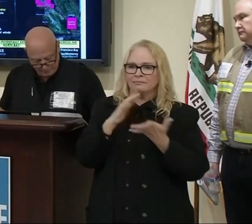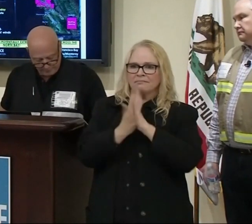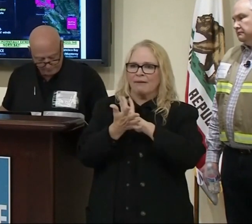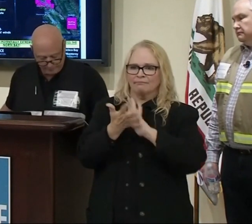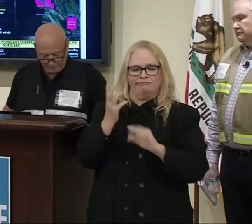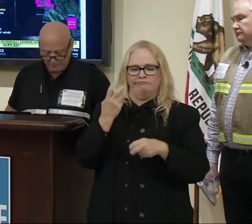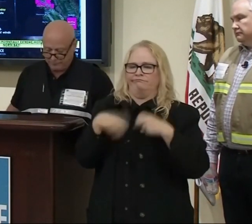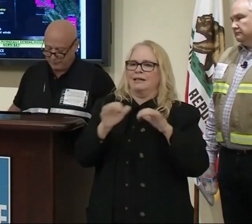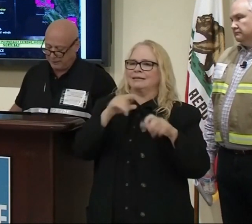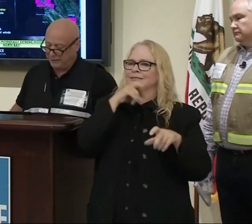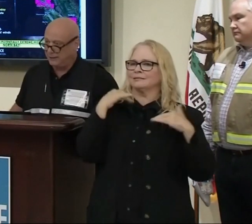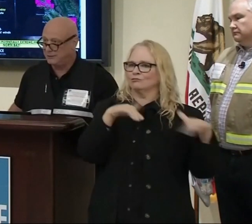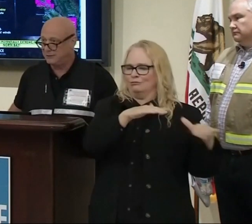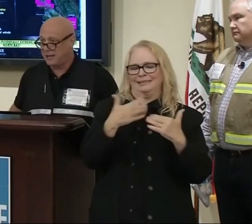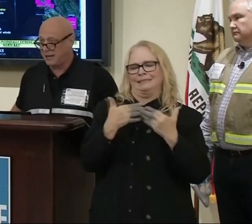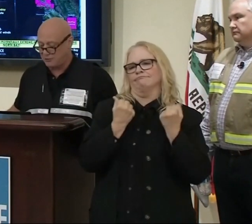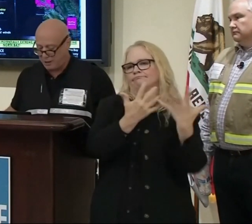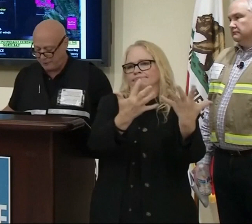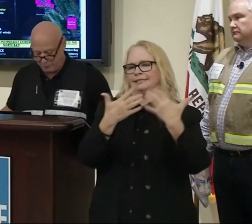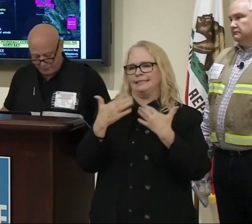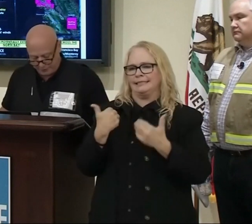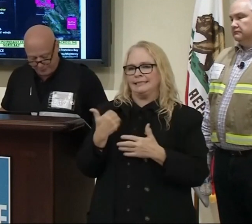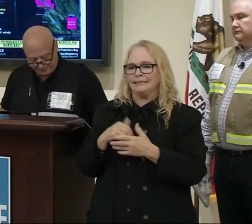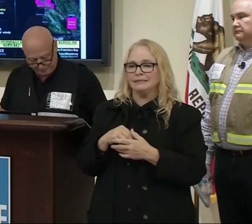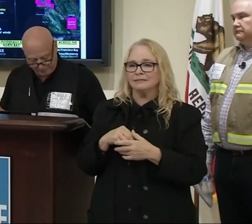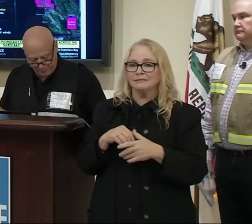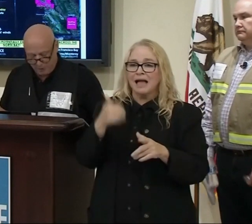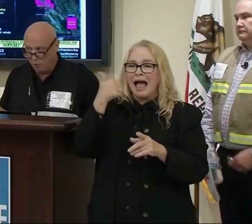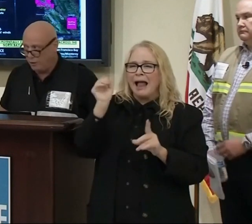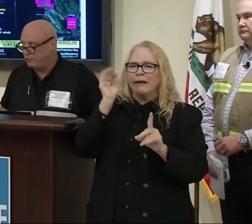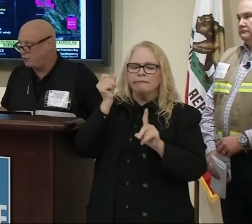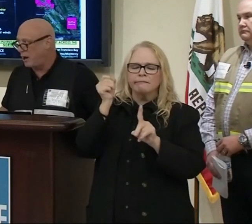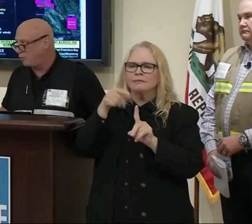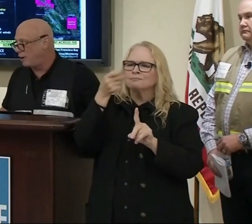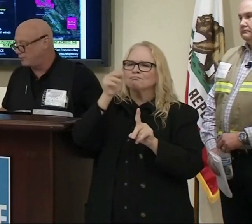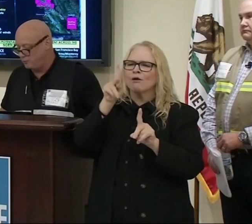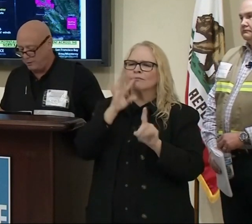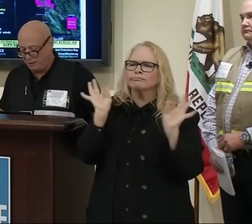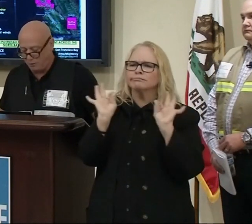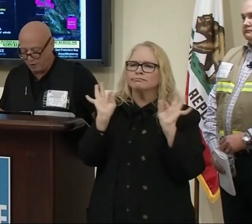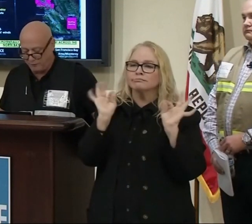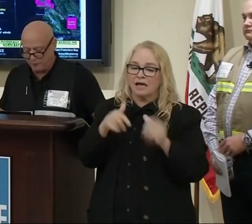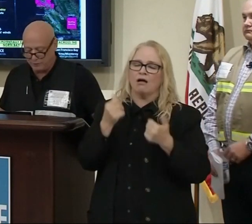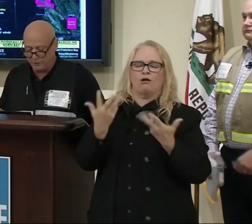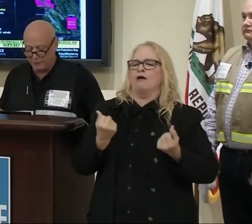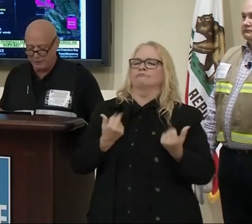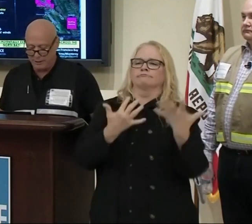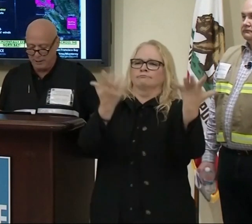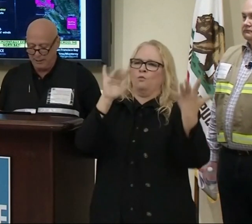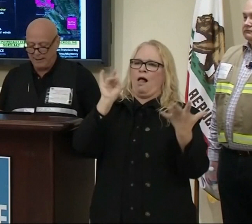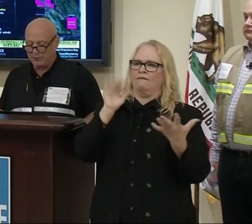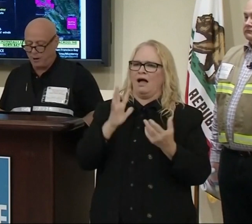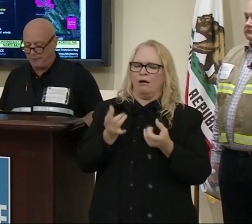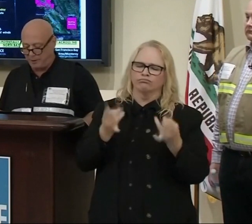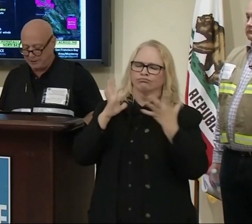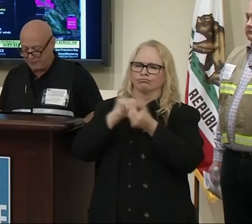Cualquier chispa de cualquier fuente puede conducir a resultados catastróficos. No queremos ser una de esas fuentes.